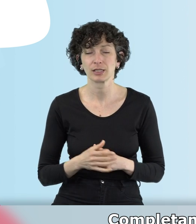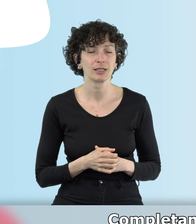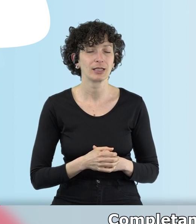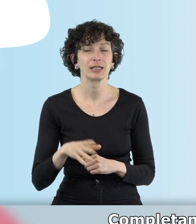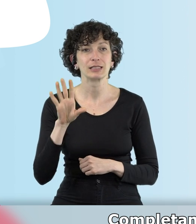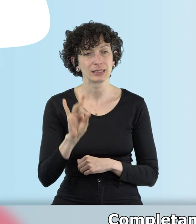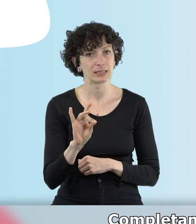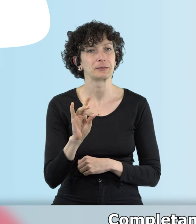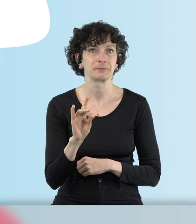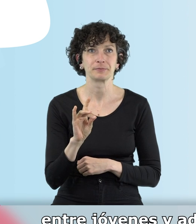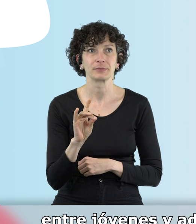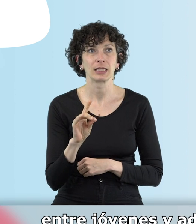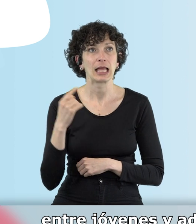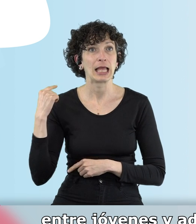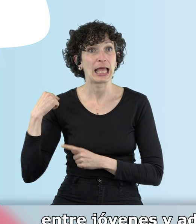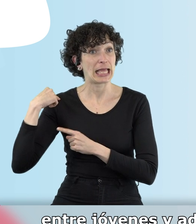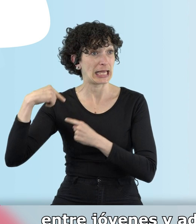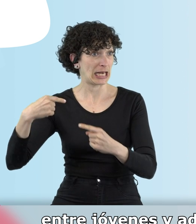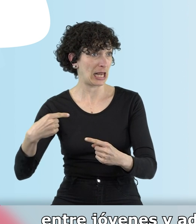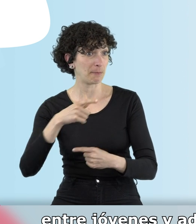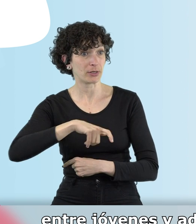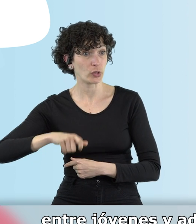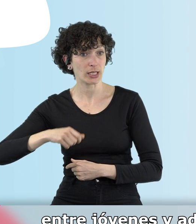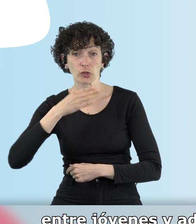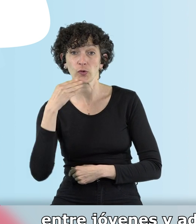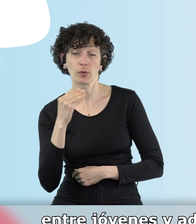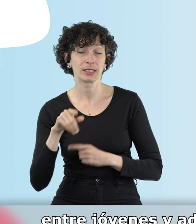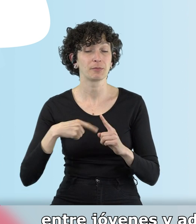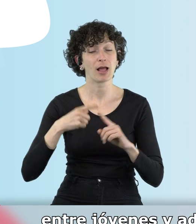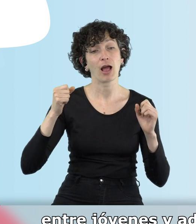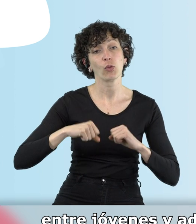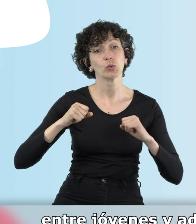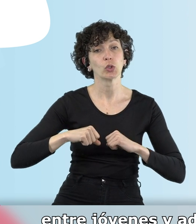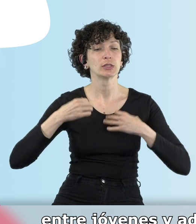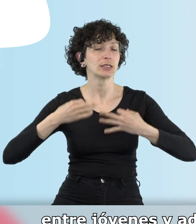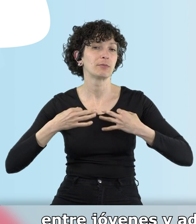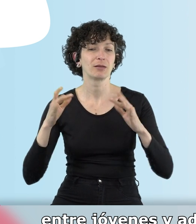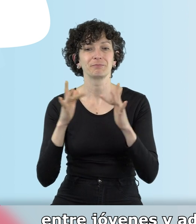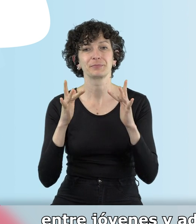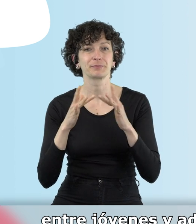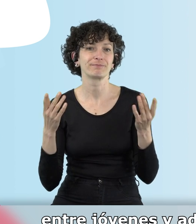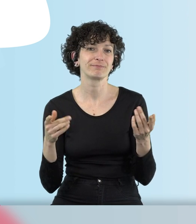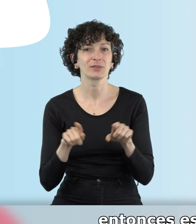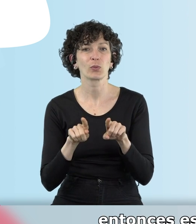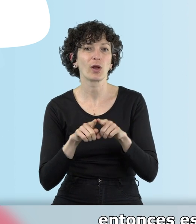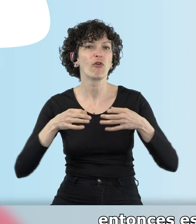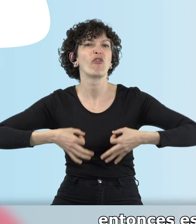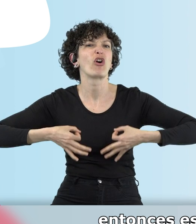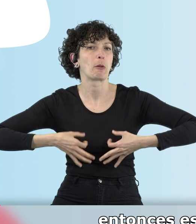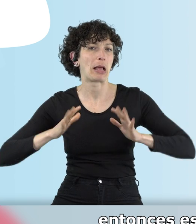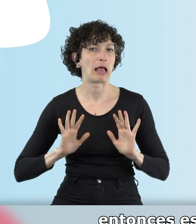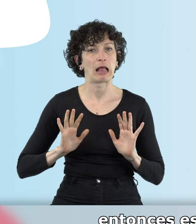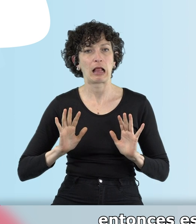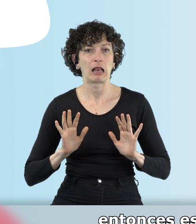que, en general, entre jóvenes y adultos siempre hay un tipo de relación muy formal.